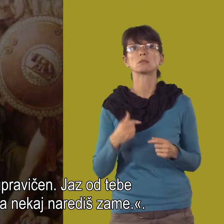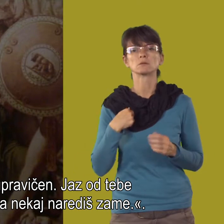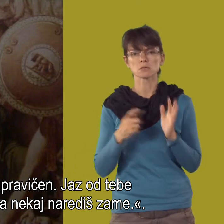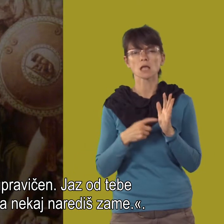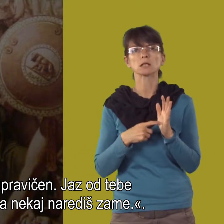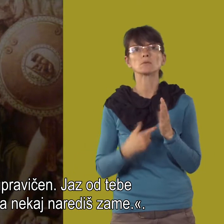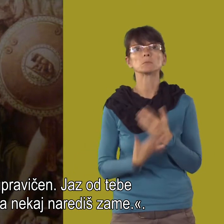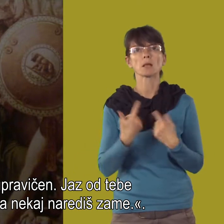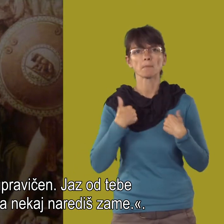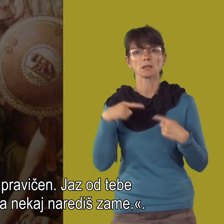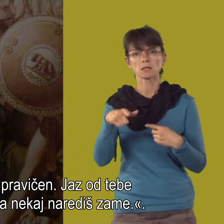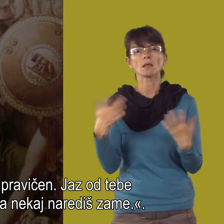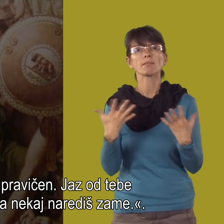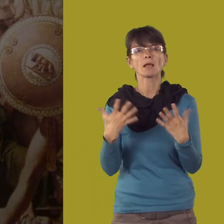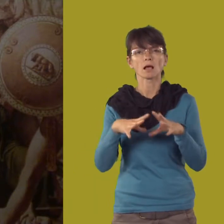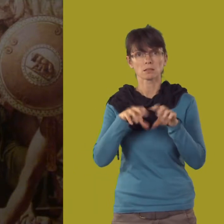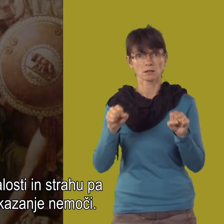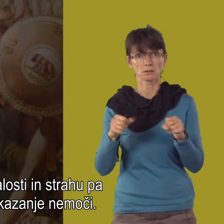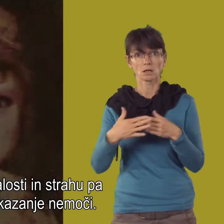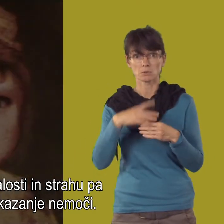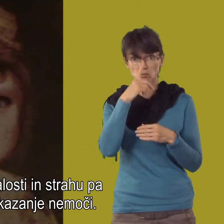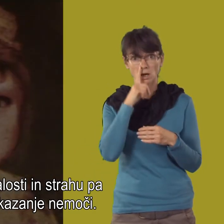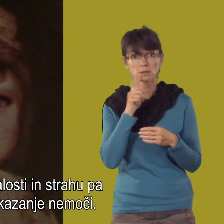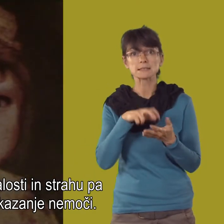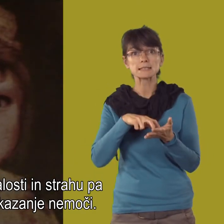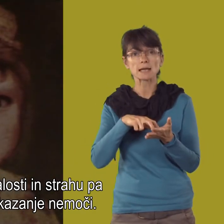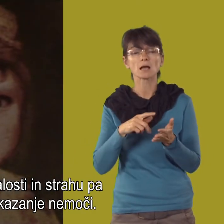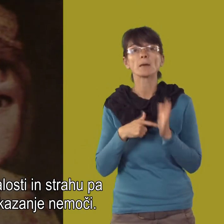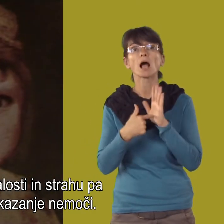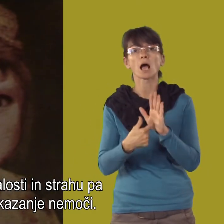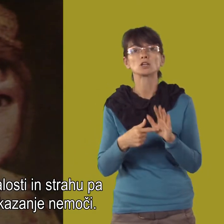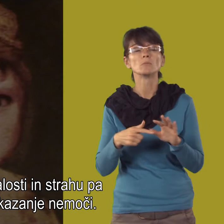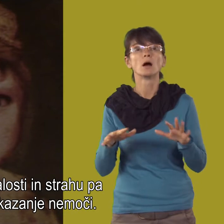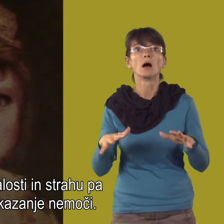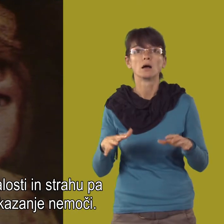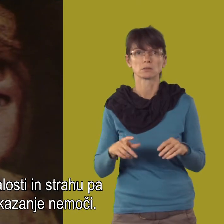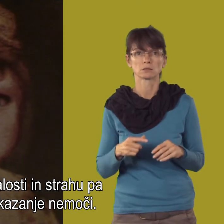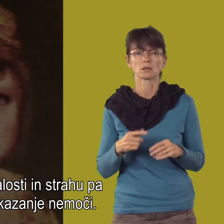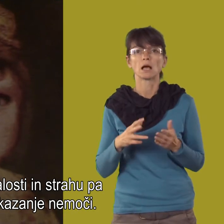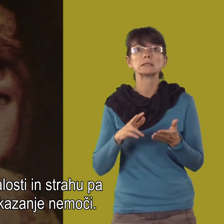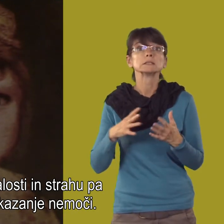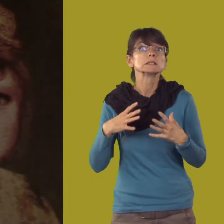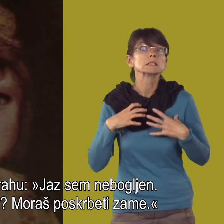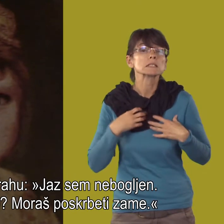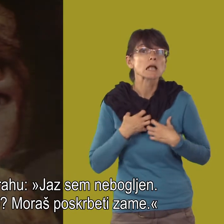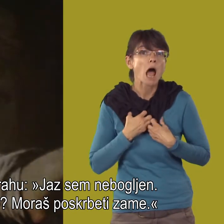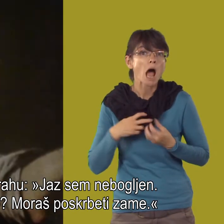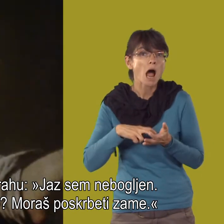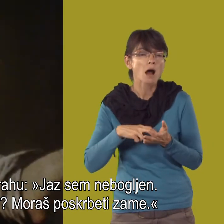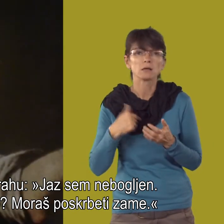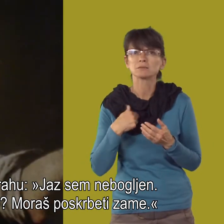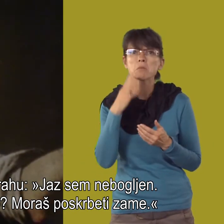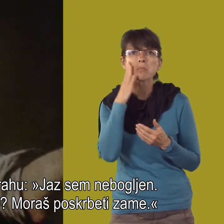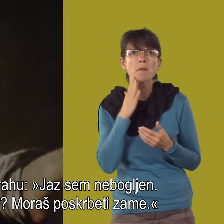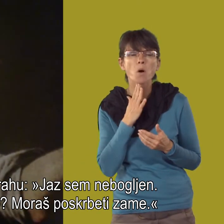od tebe zahtevam, da nekaj narediš zame. Pri žalosti in strahu pa je kazanje nemoči, recimo pri strahu jaz